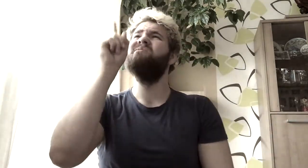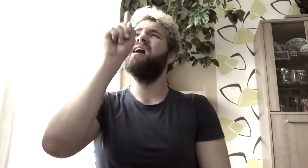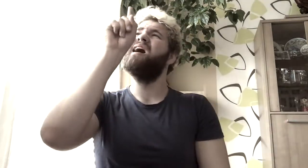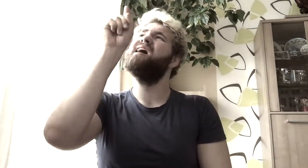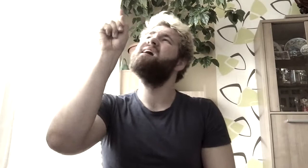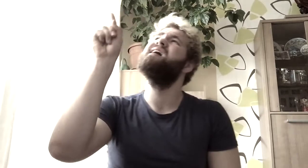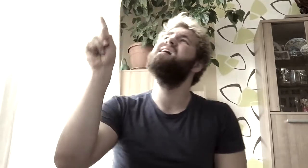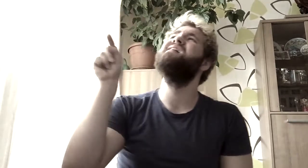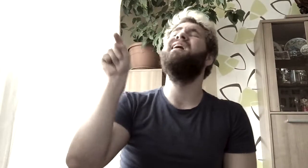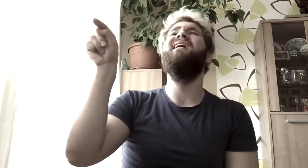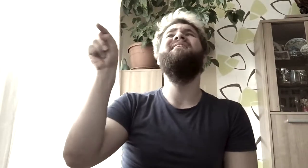Yaşlarıma